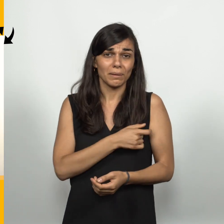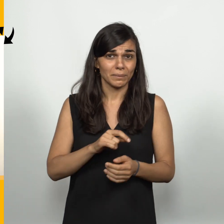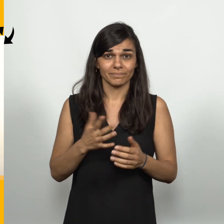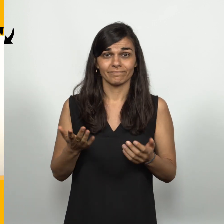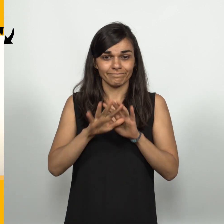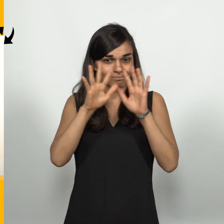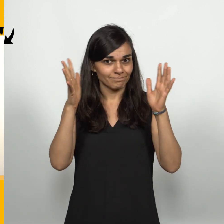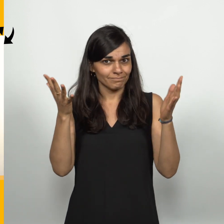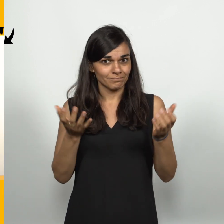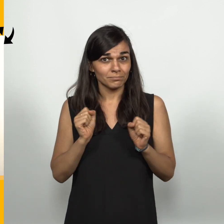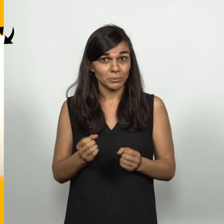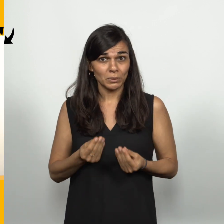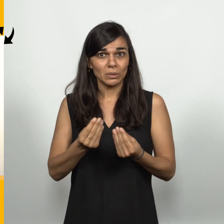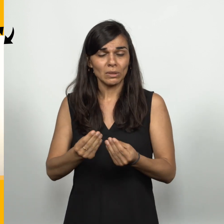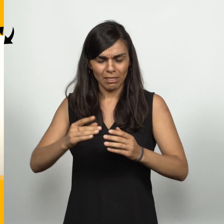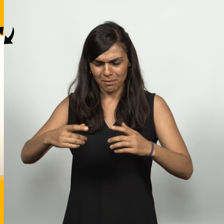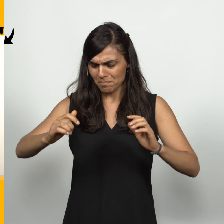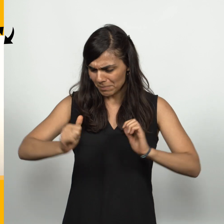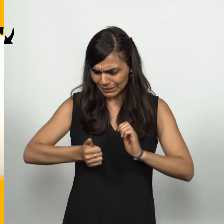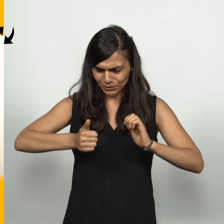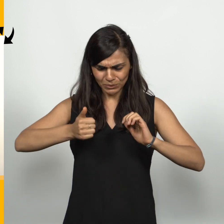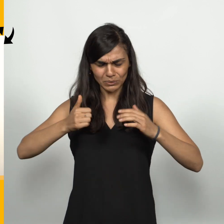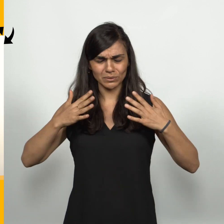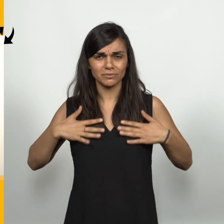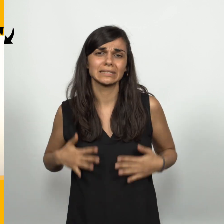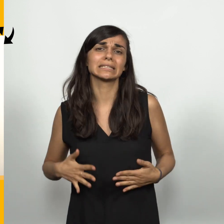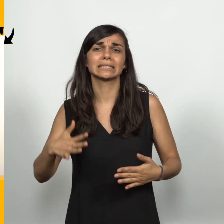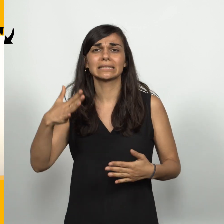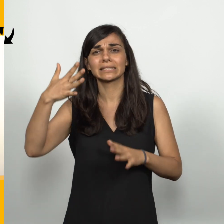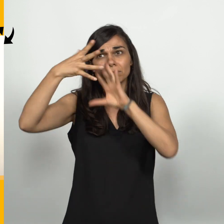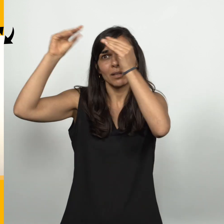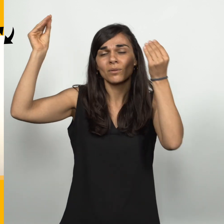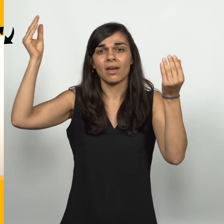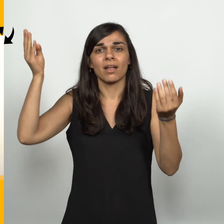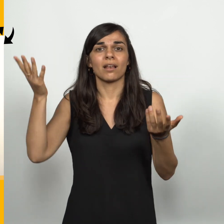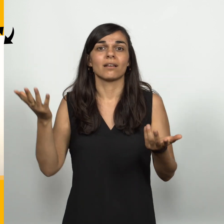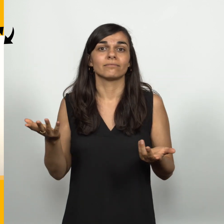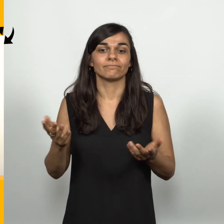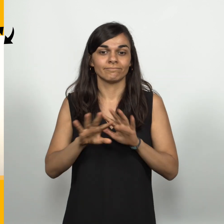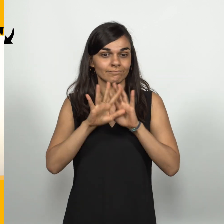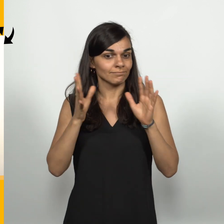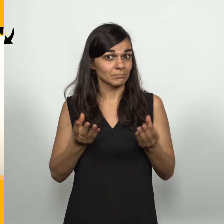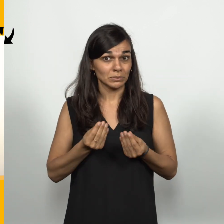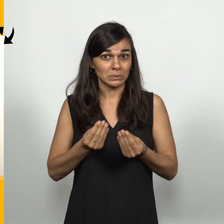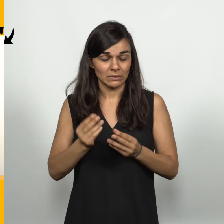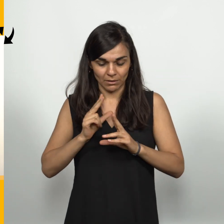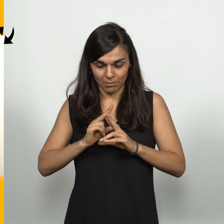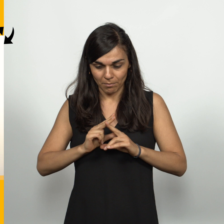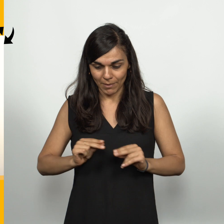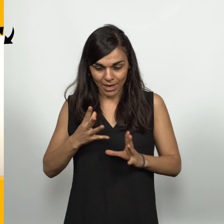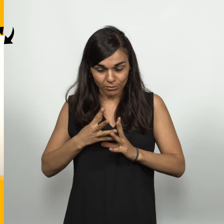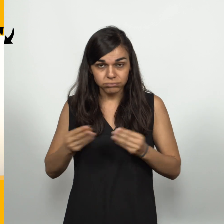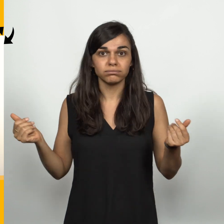deuil. Tout cela peut créer en vous une pression émotionnelle, physique ou spirituelle. Au final, vous perdez votre paix